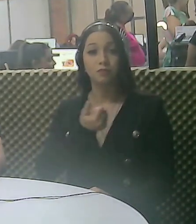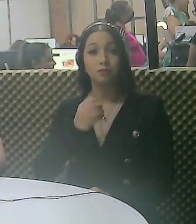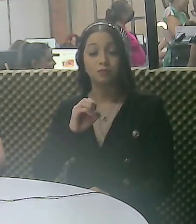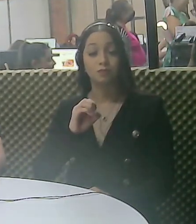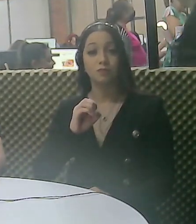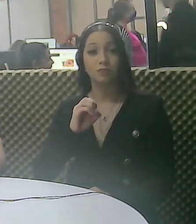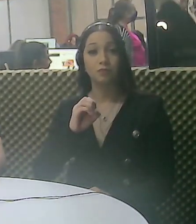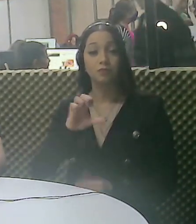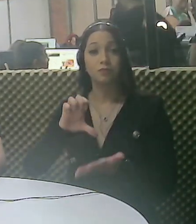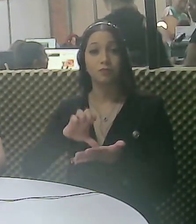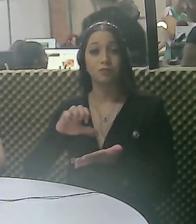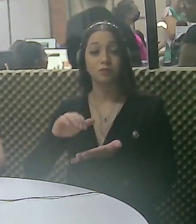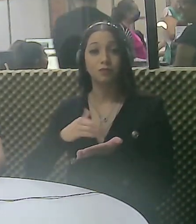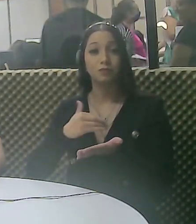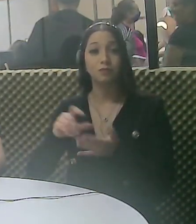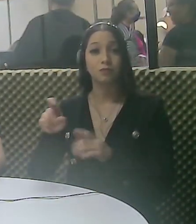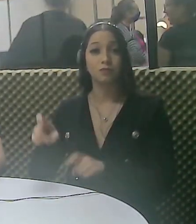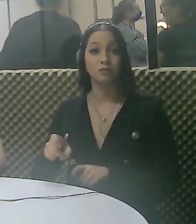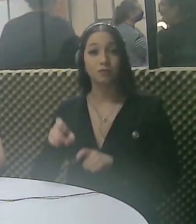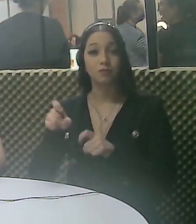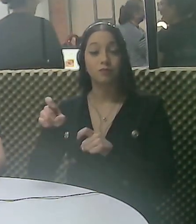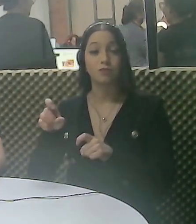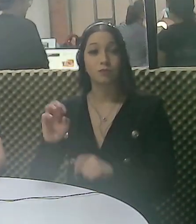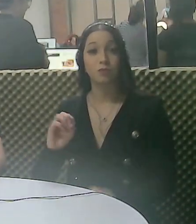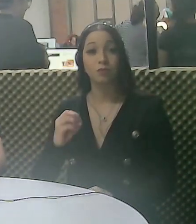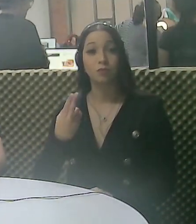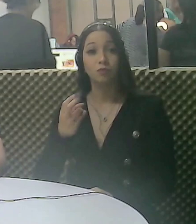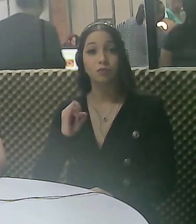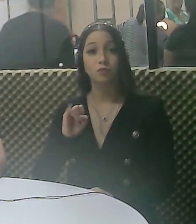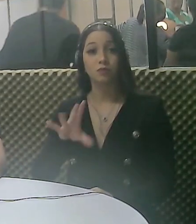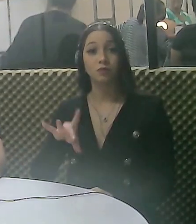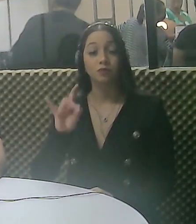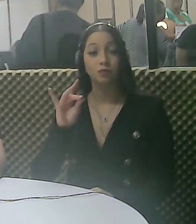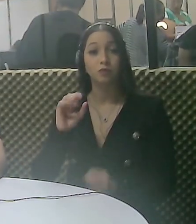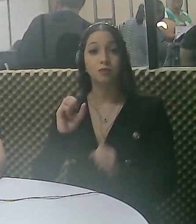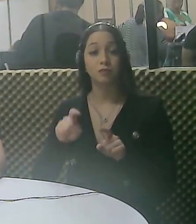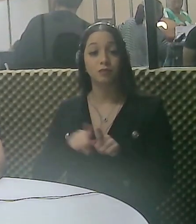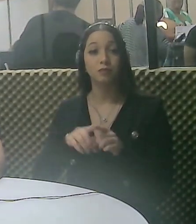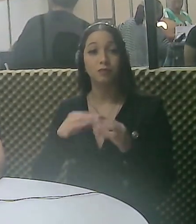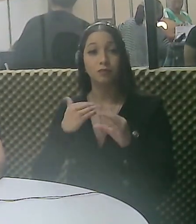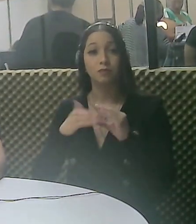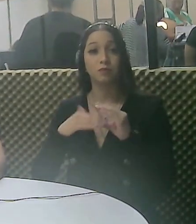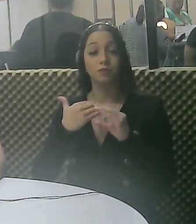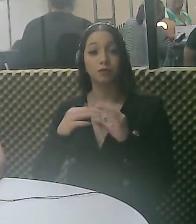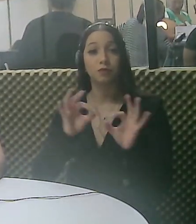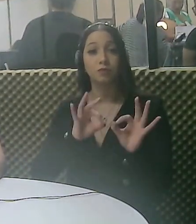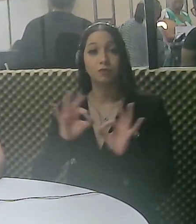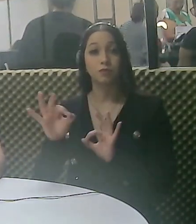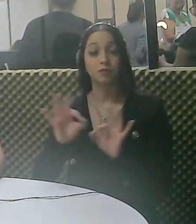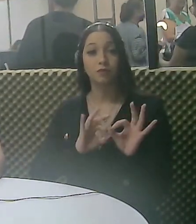com anexo da Secretaria de Agronegócio. Ou, se ele preferir, pode mandar também por e-mail,